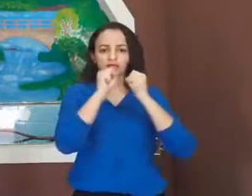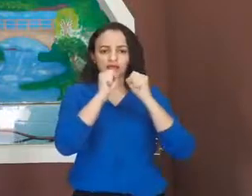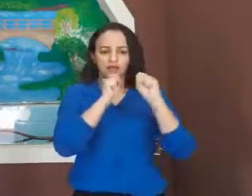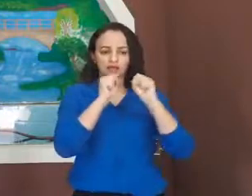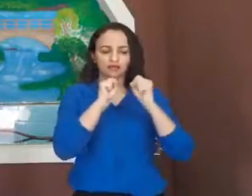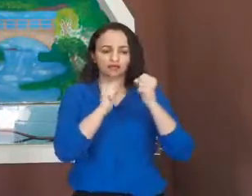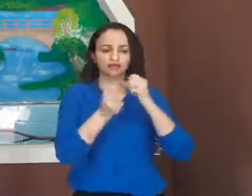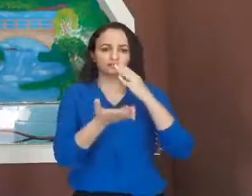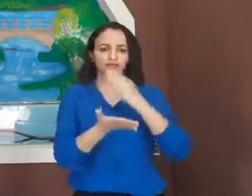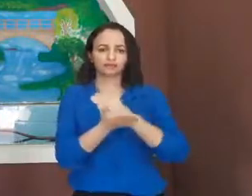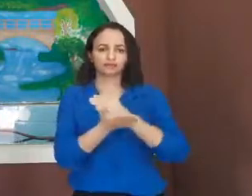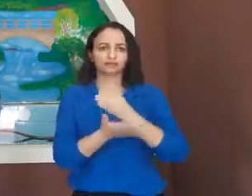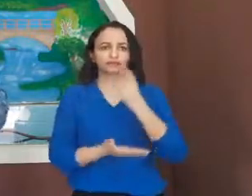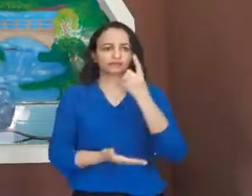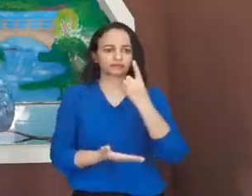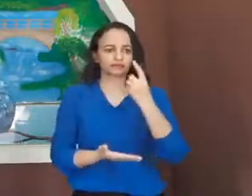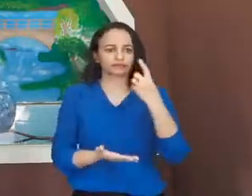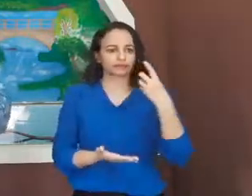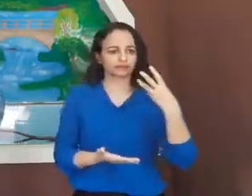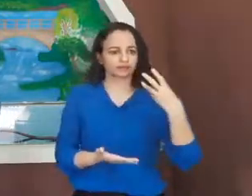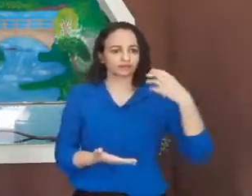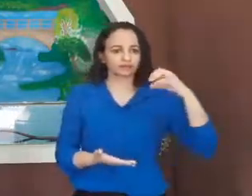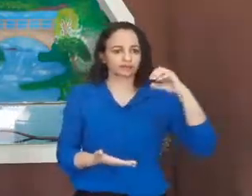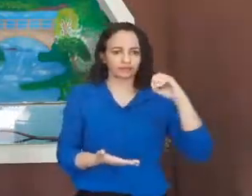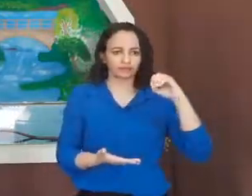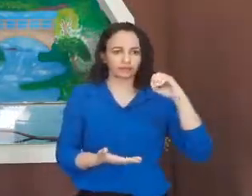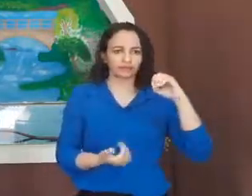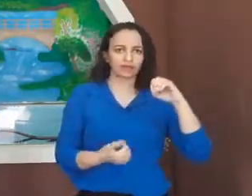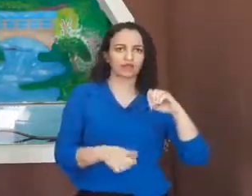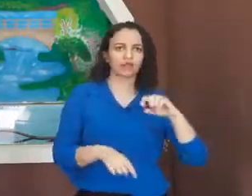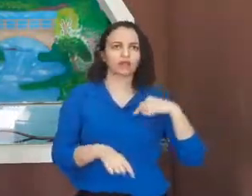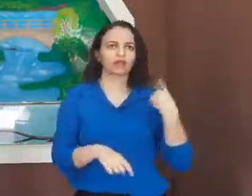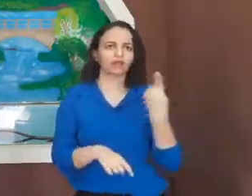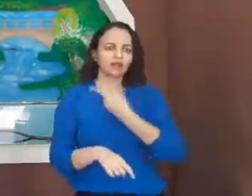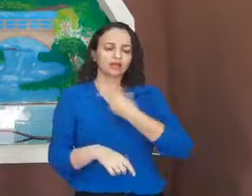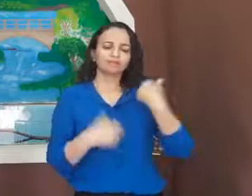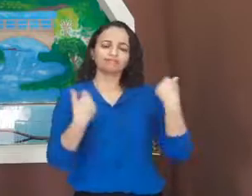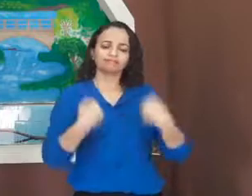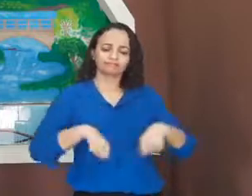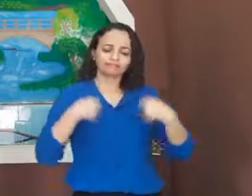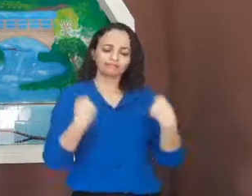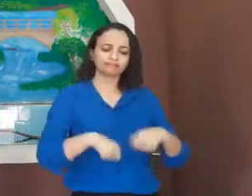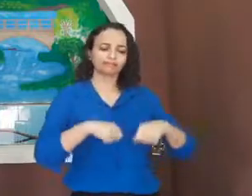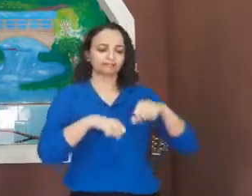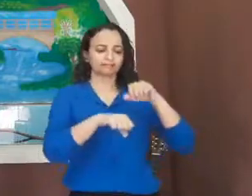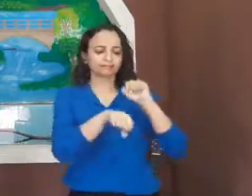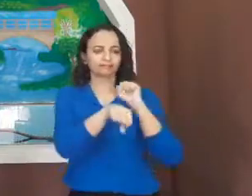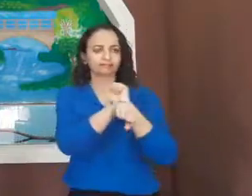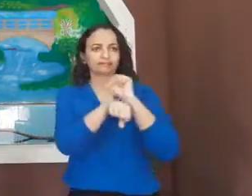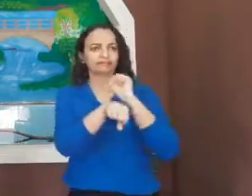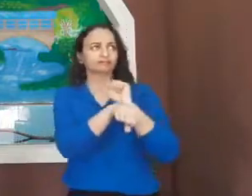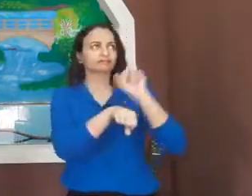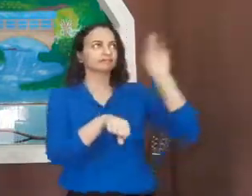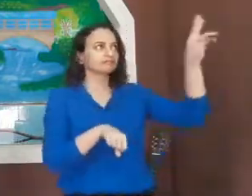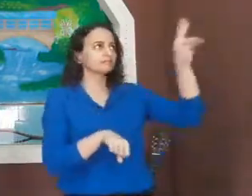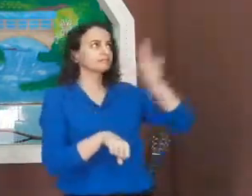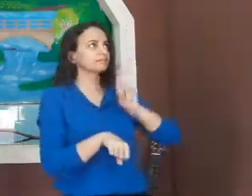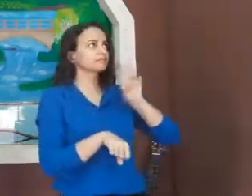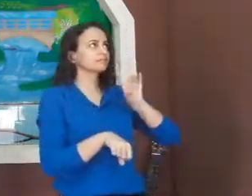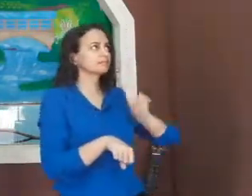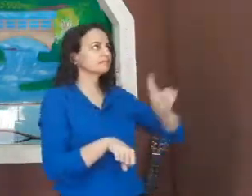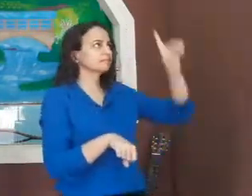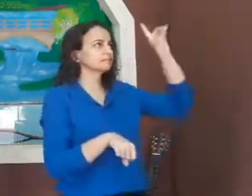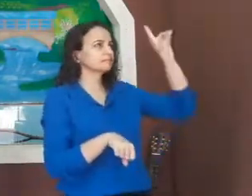algumas condições para nós termos a situação de esperarmos no Senhor. Das profundezas a ti clamo,